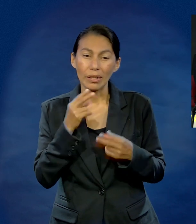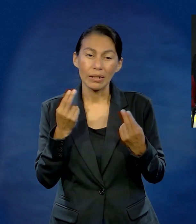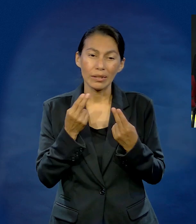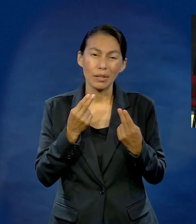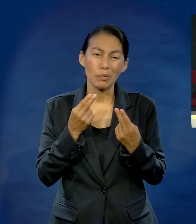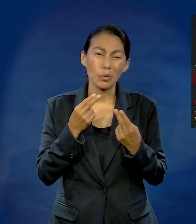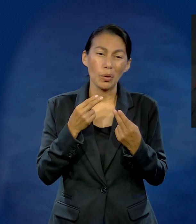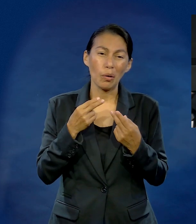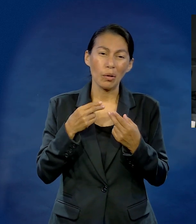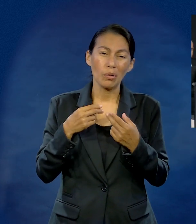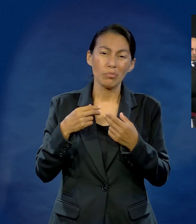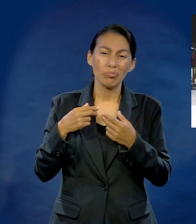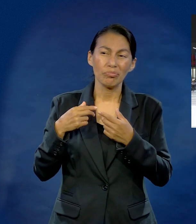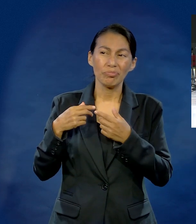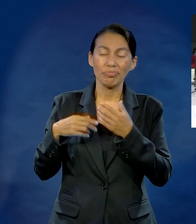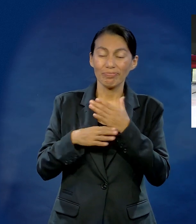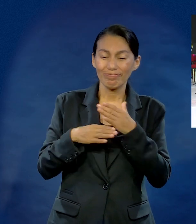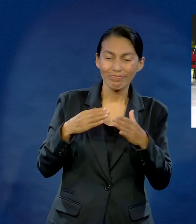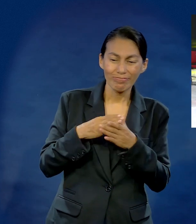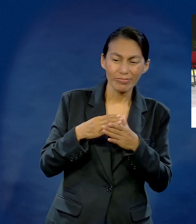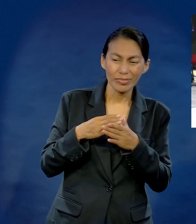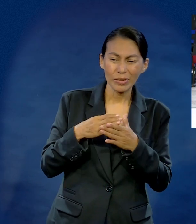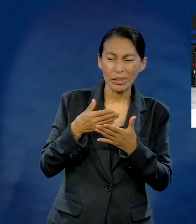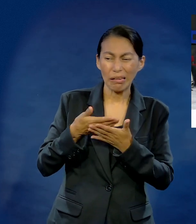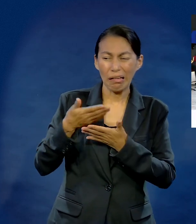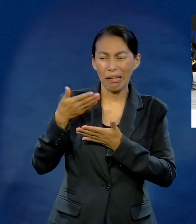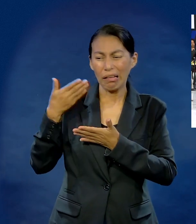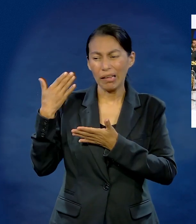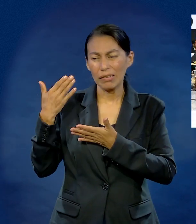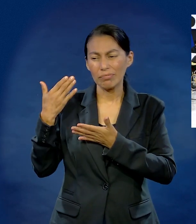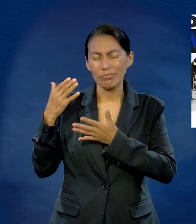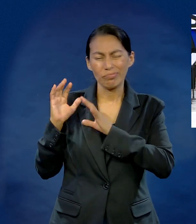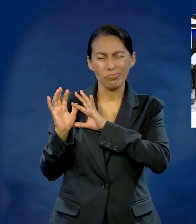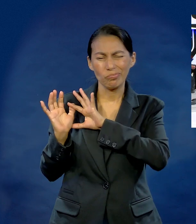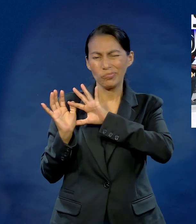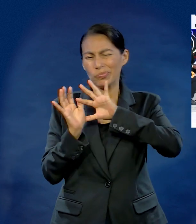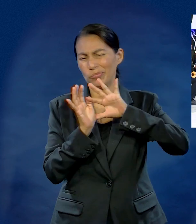Si nosotros no hacemos eso, vamos a vivir